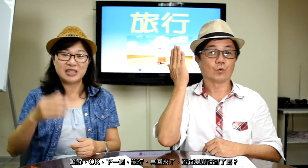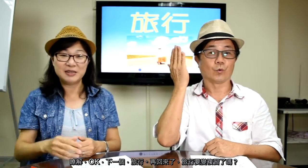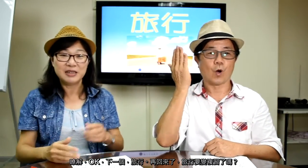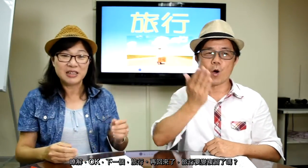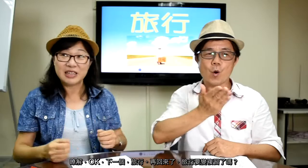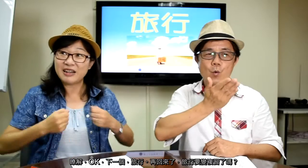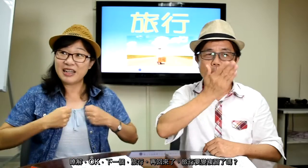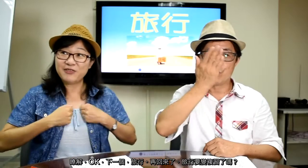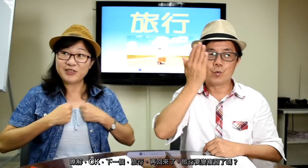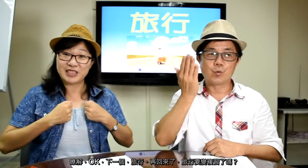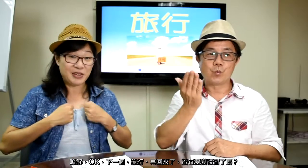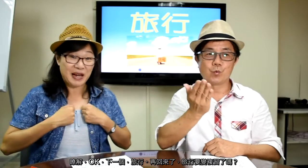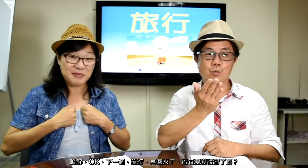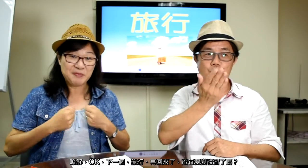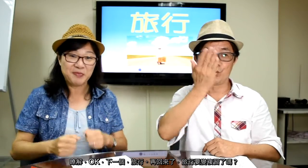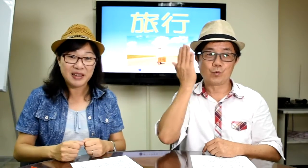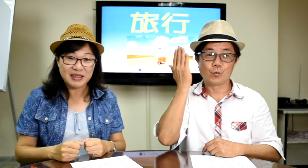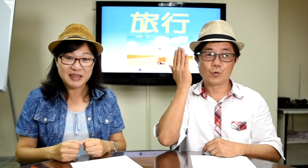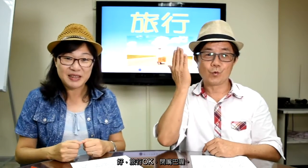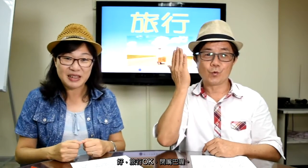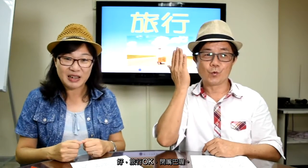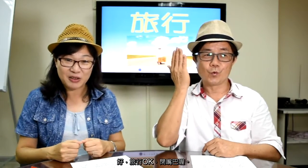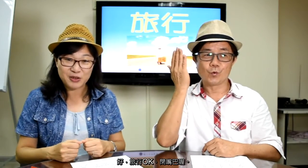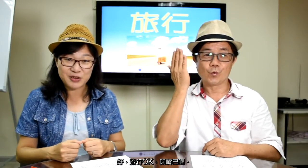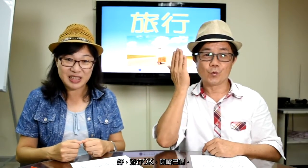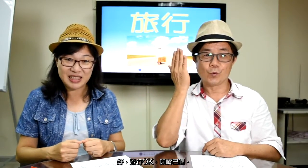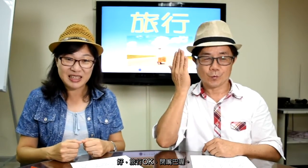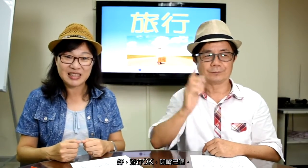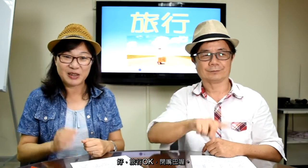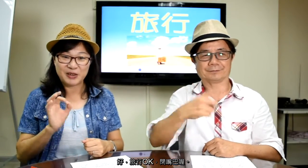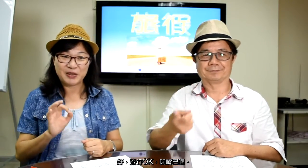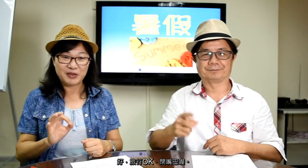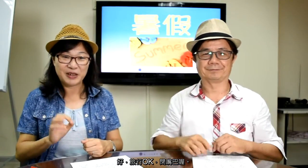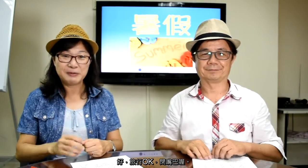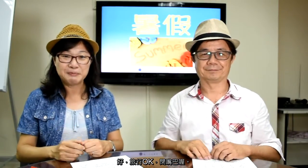行要练复习了吗？好，旅行。OK， 哦，